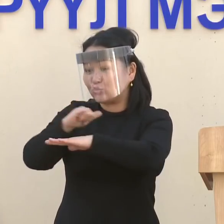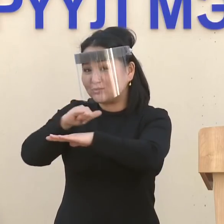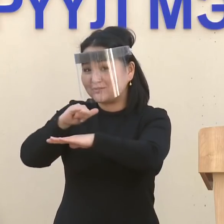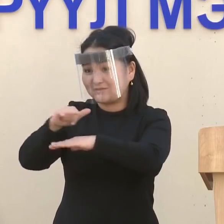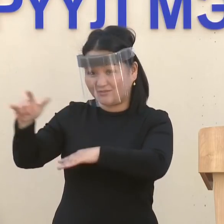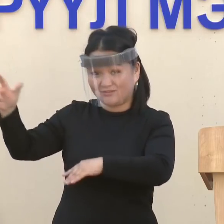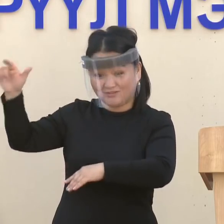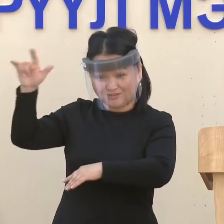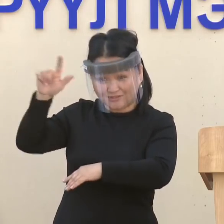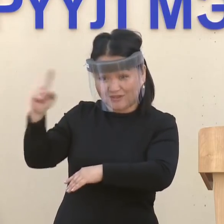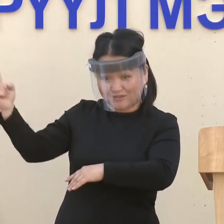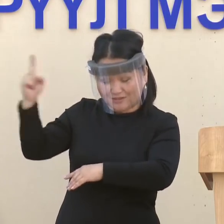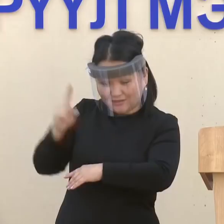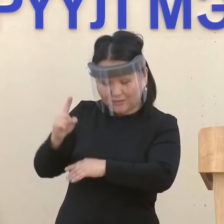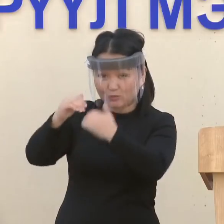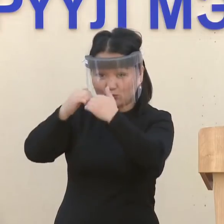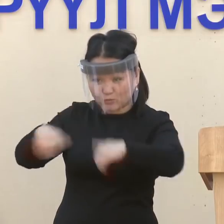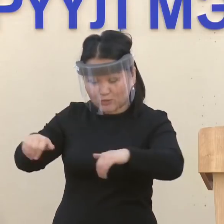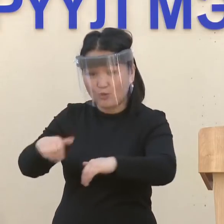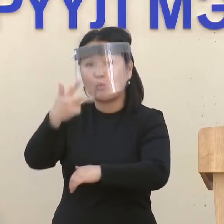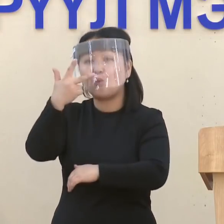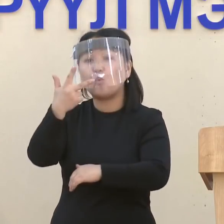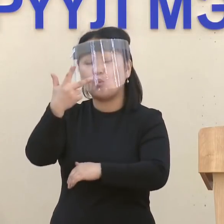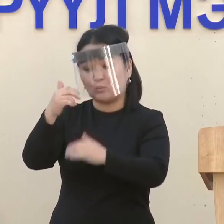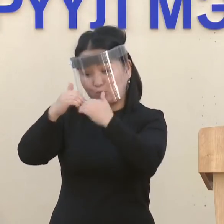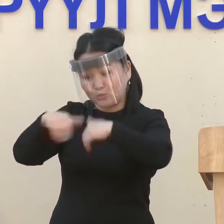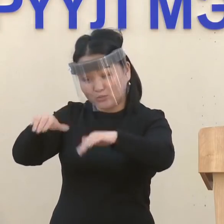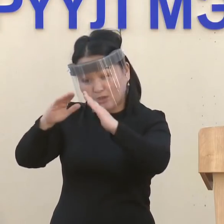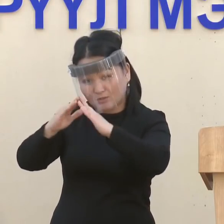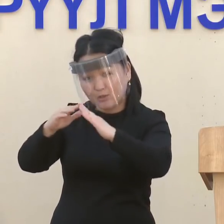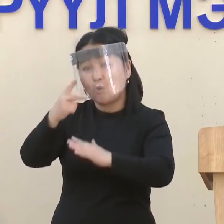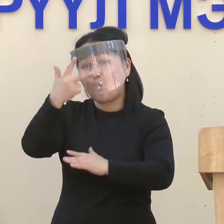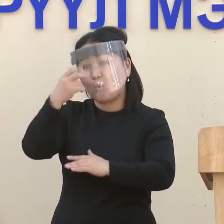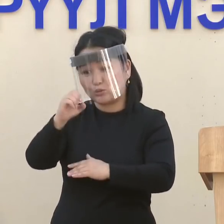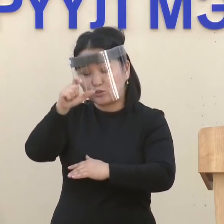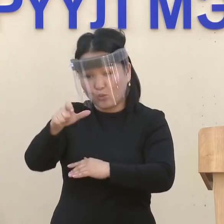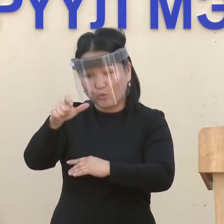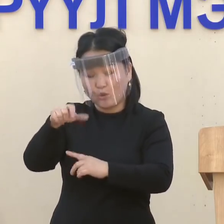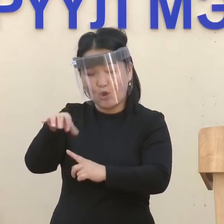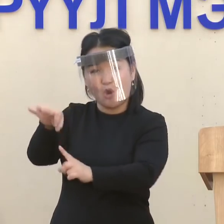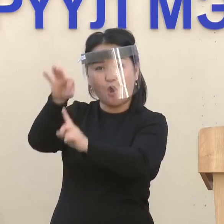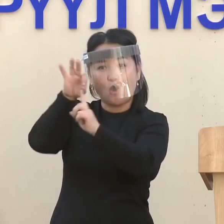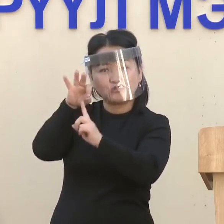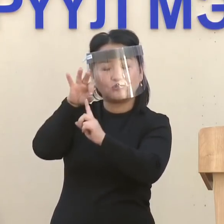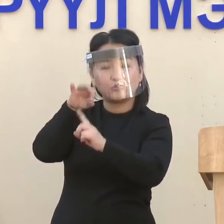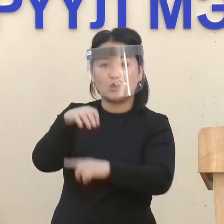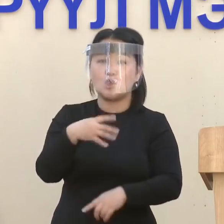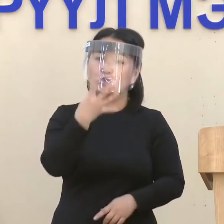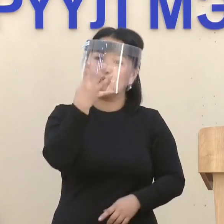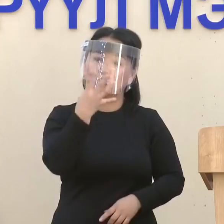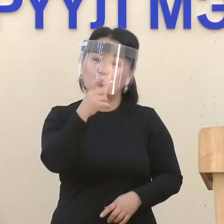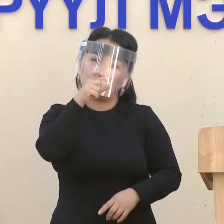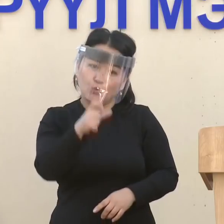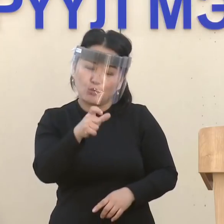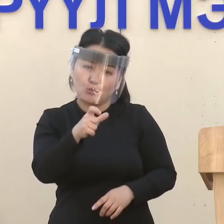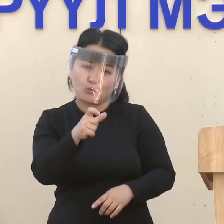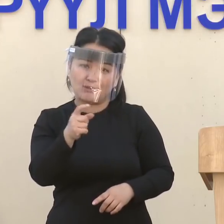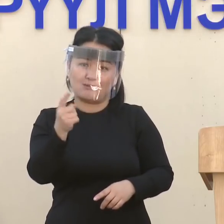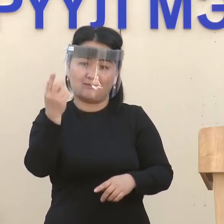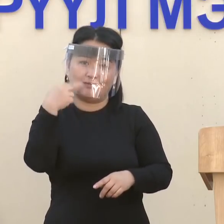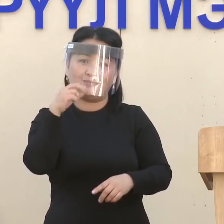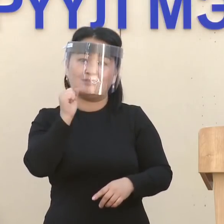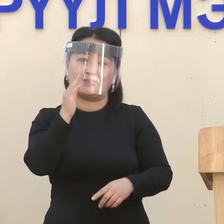тусгаарлагдсан хүмүүсийг бид нар 30 хүнийг сонгож анх онцолж авсан тийм ээ. Тэр дотроос одоо 4 хүний давтан